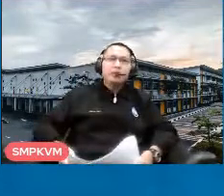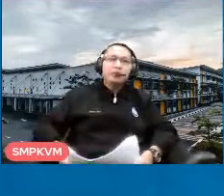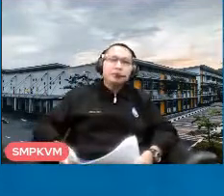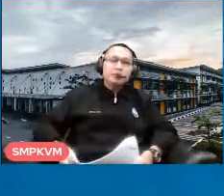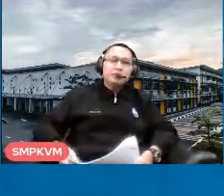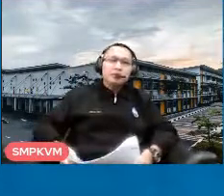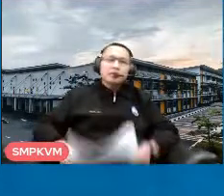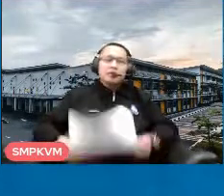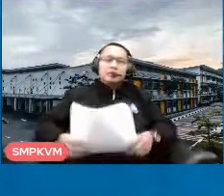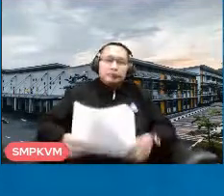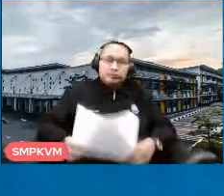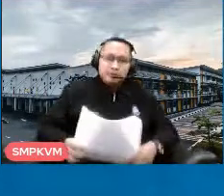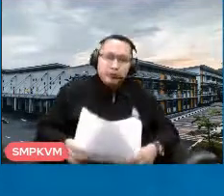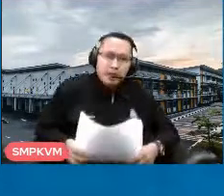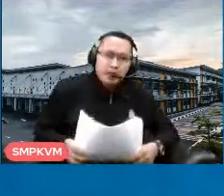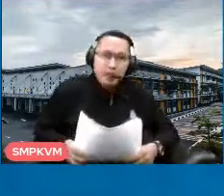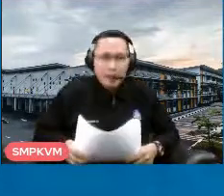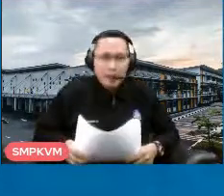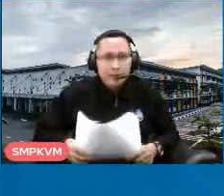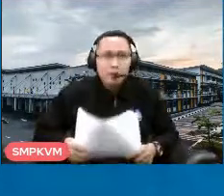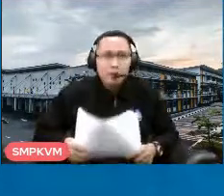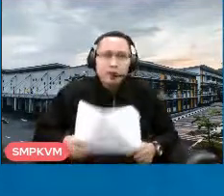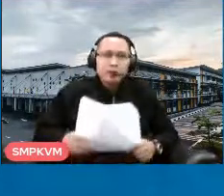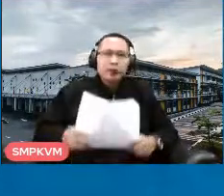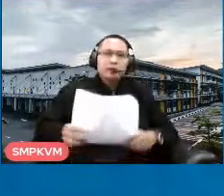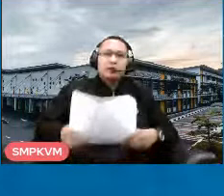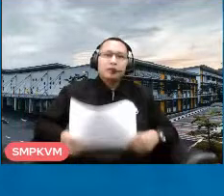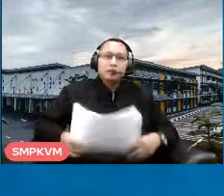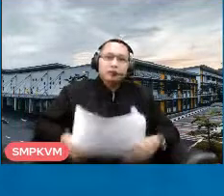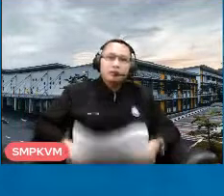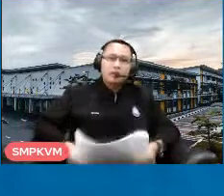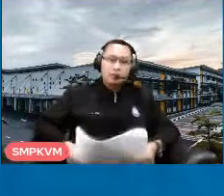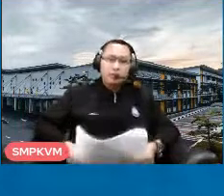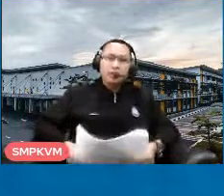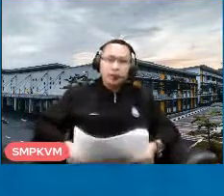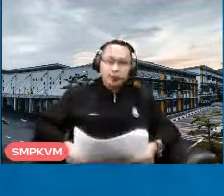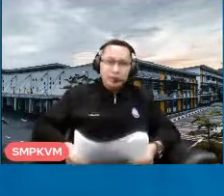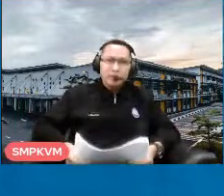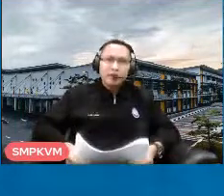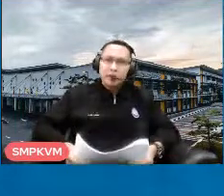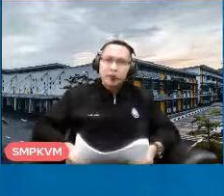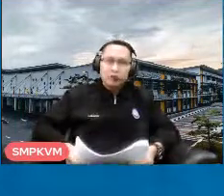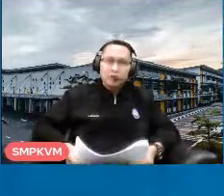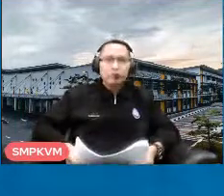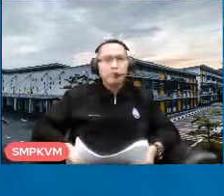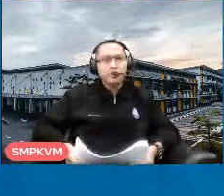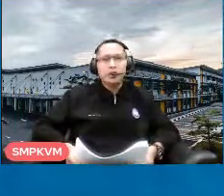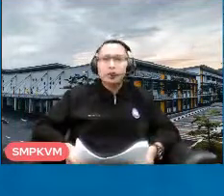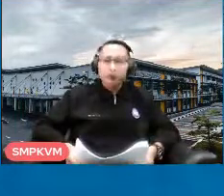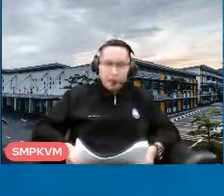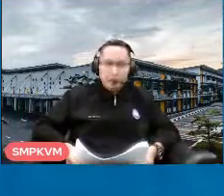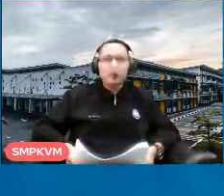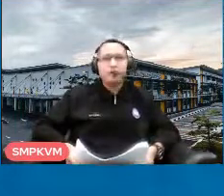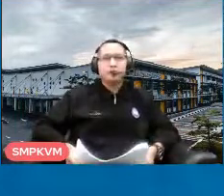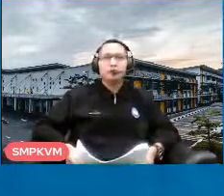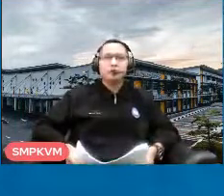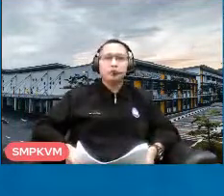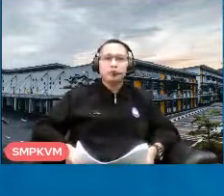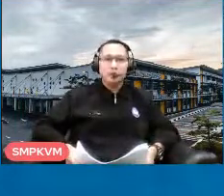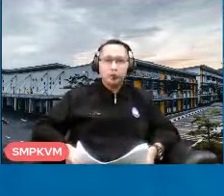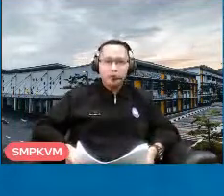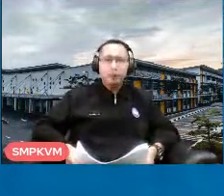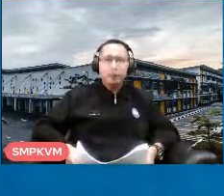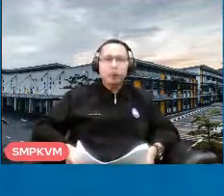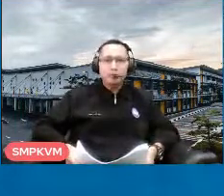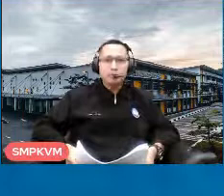tapi pembalap Bandung kacau nih ah kalau kulit yang Rencananya sih Kak Lilo Bu minyak sego aneh